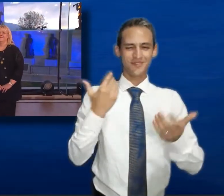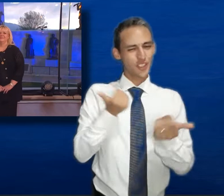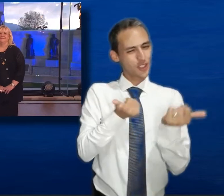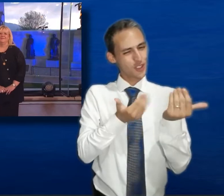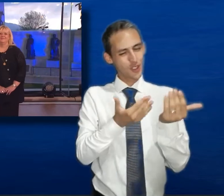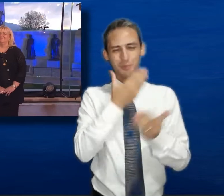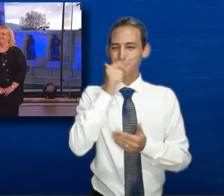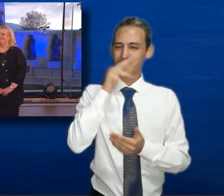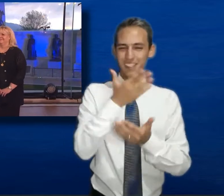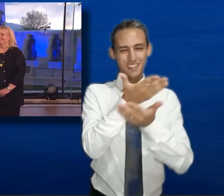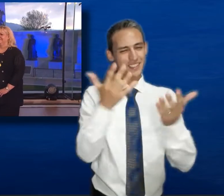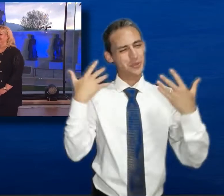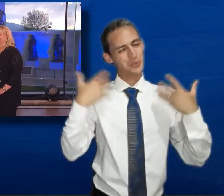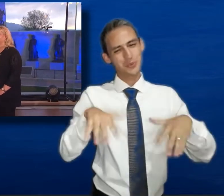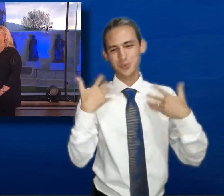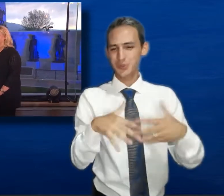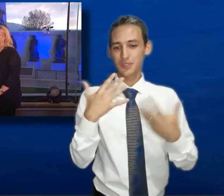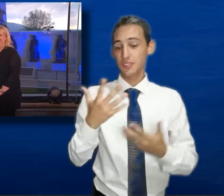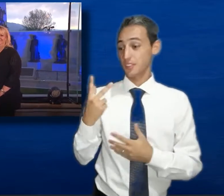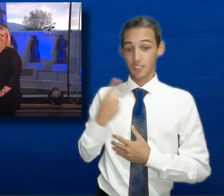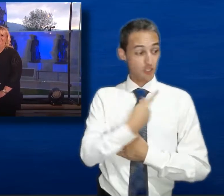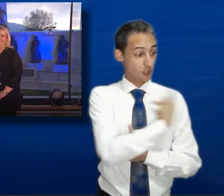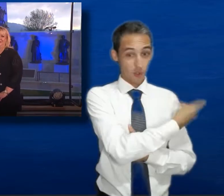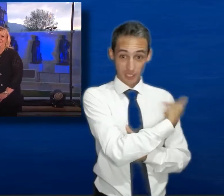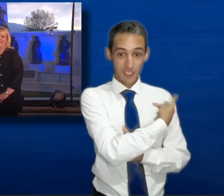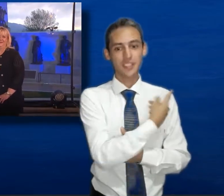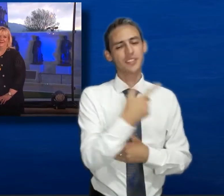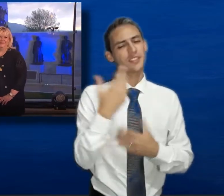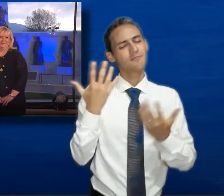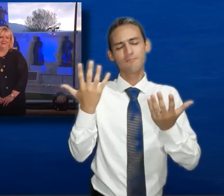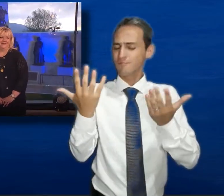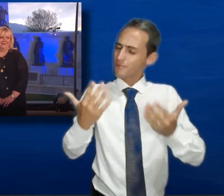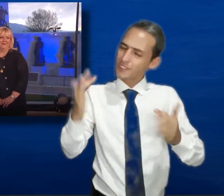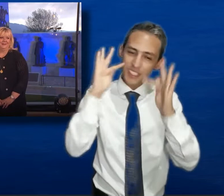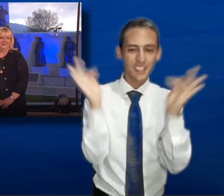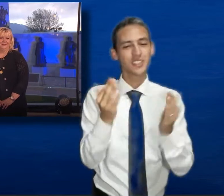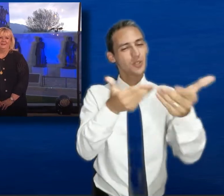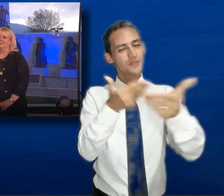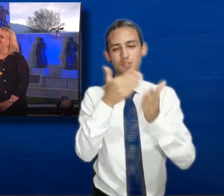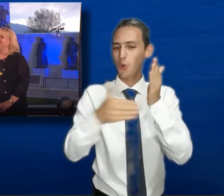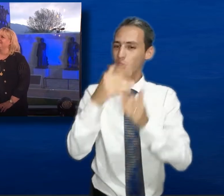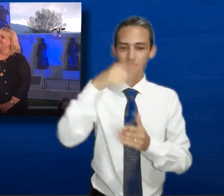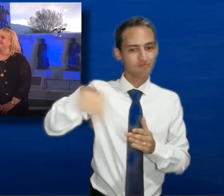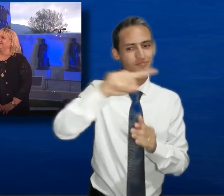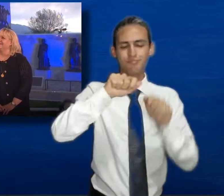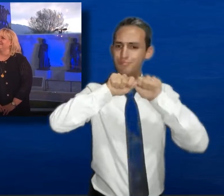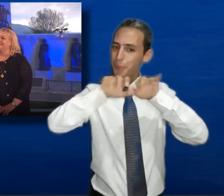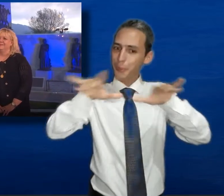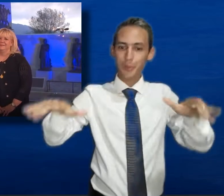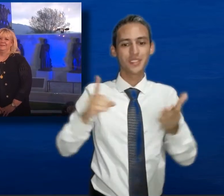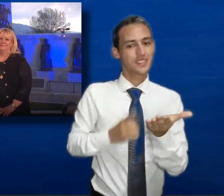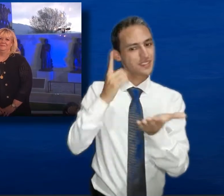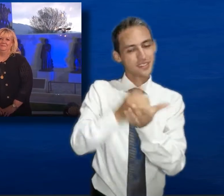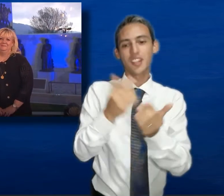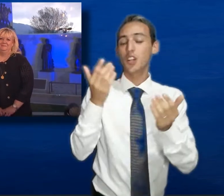My dear young sisters and brothers, Meus queridos jovens Lisa irmãos e irmãos, Lisa e eu estamos muito felizes em recebê-los nesse devocional mundial